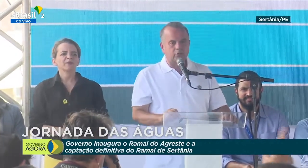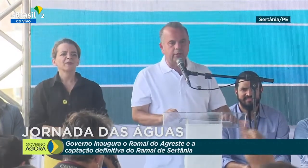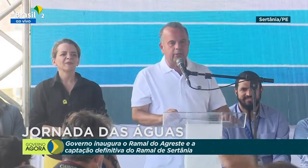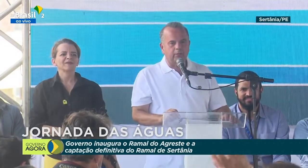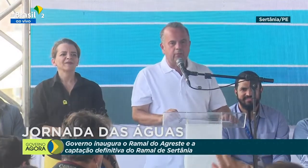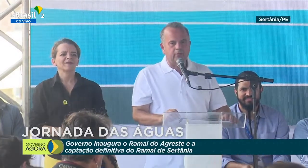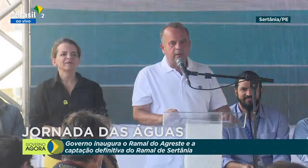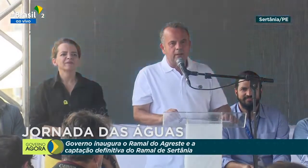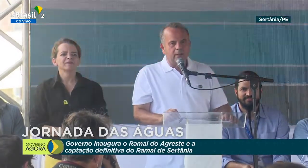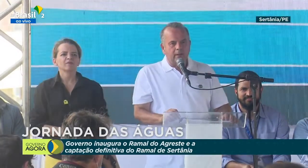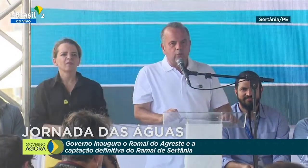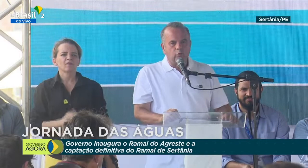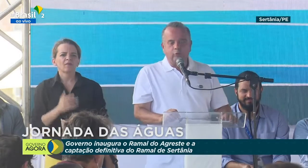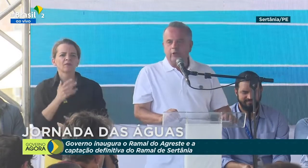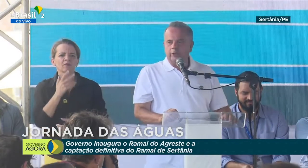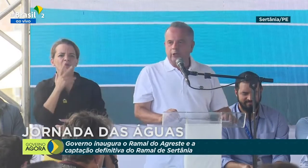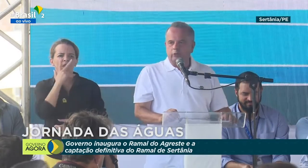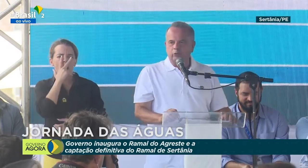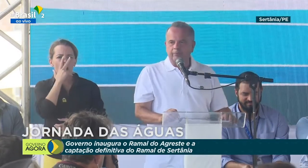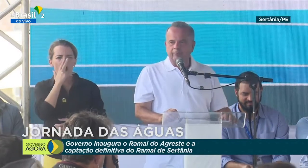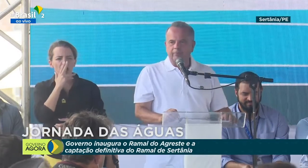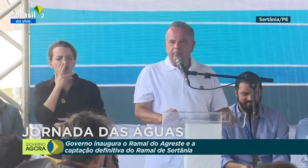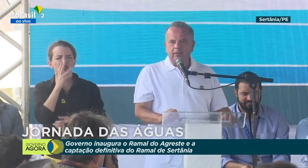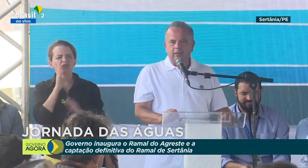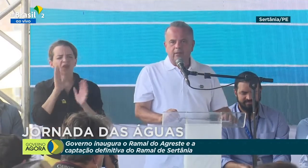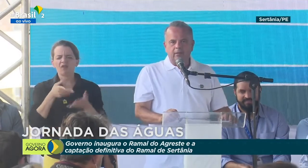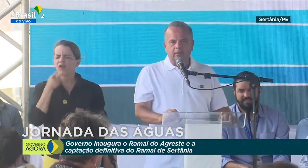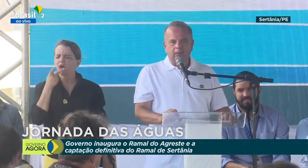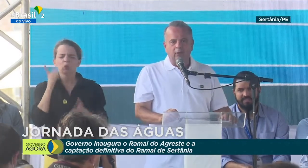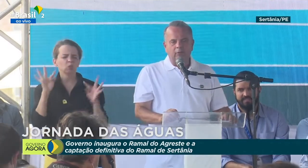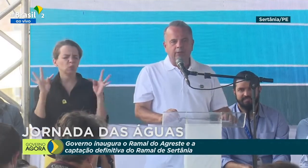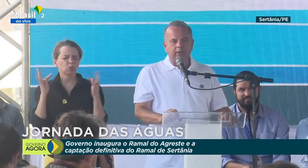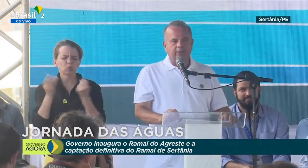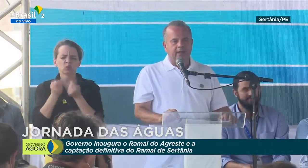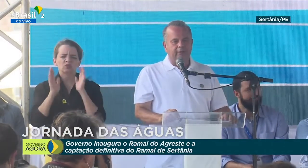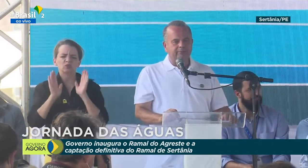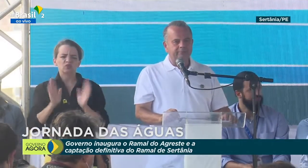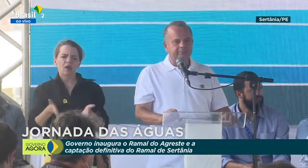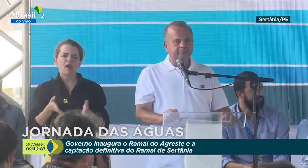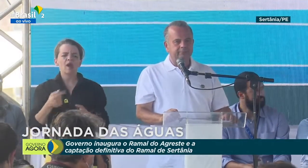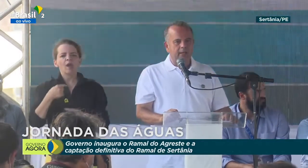Eu acho que tudo foi dito. Então